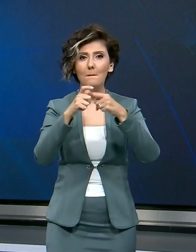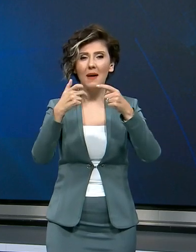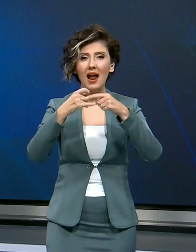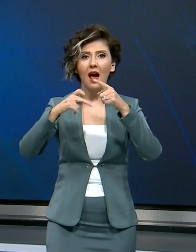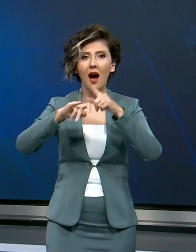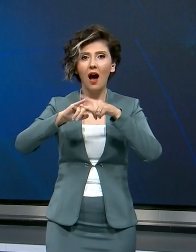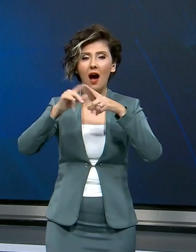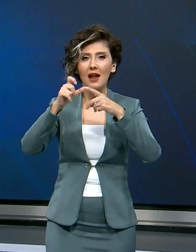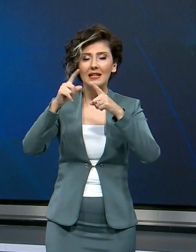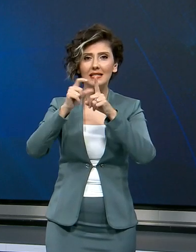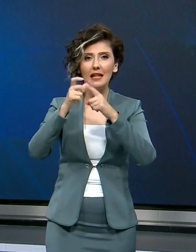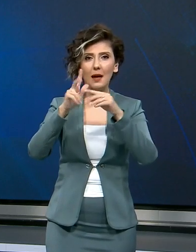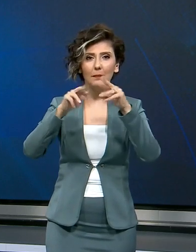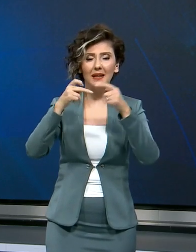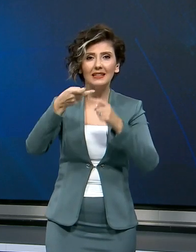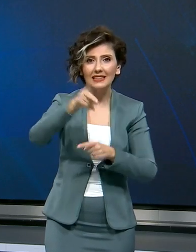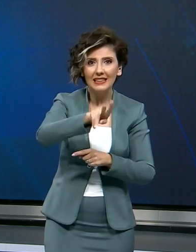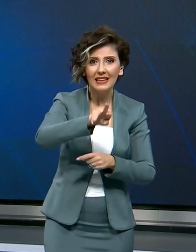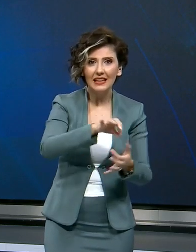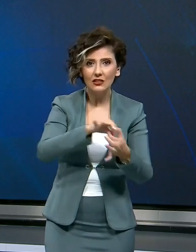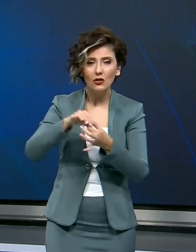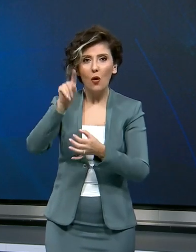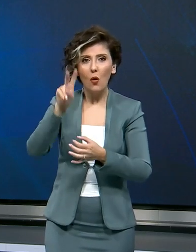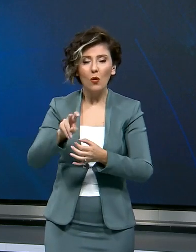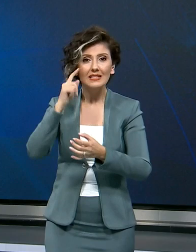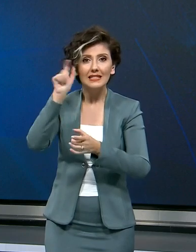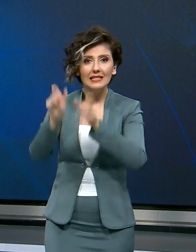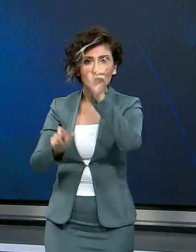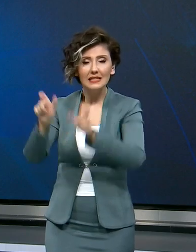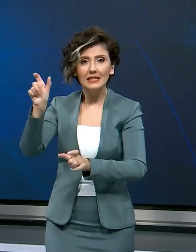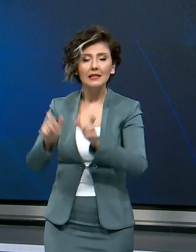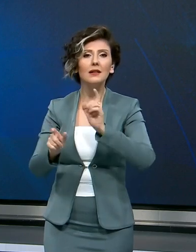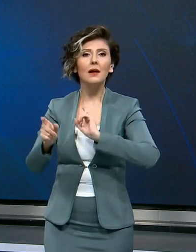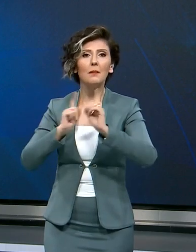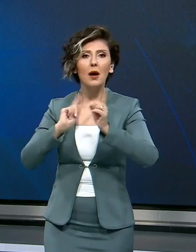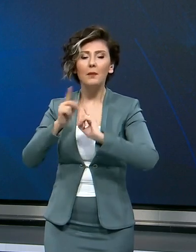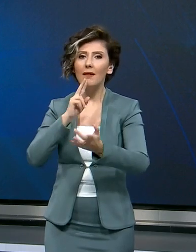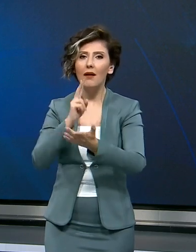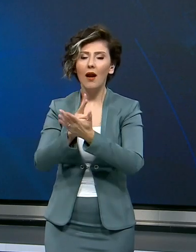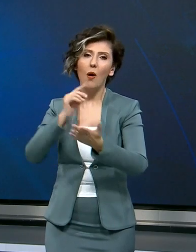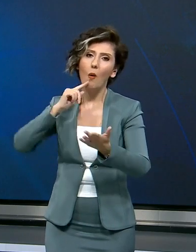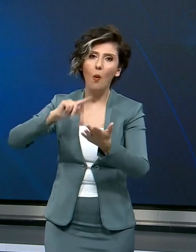ilişkin 18 sanık hakkında verilen mahkumiyet kararları onandı.